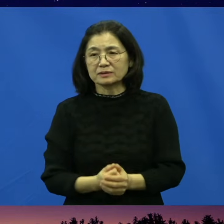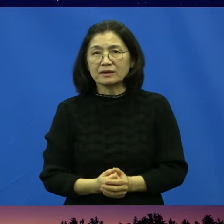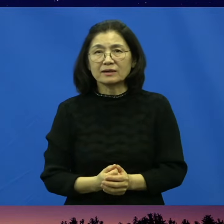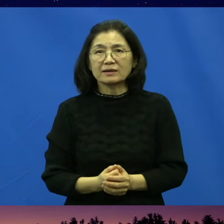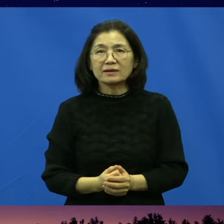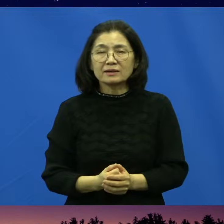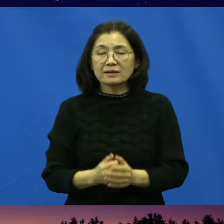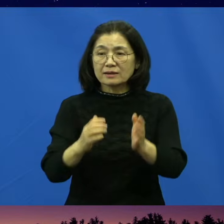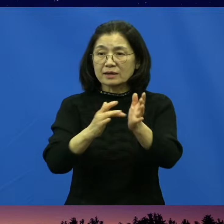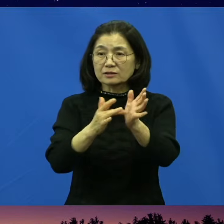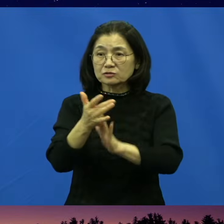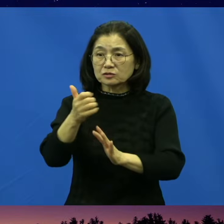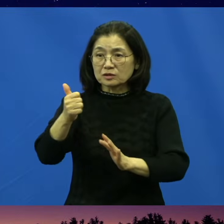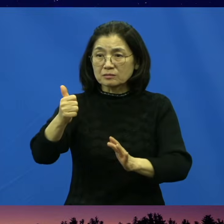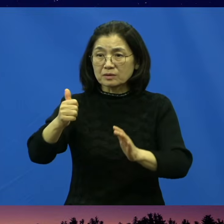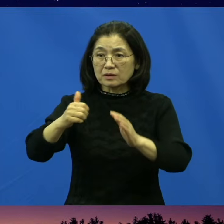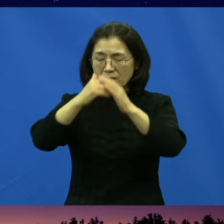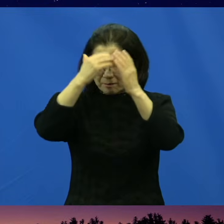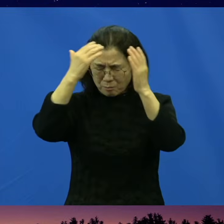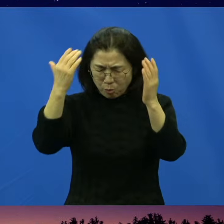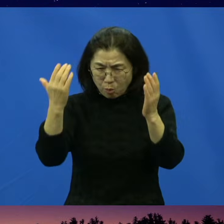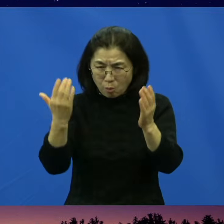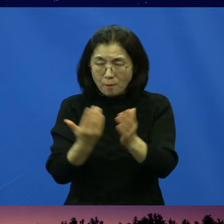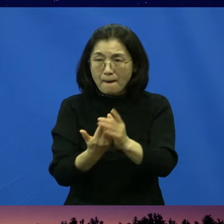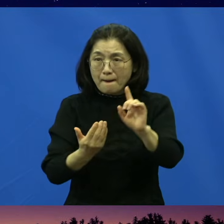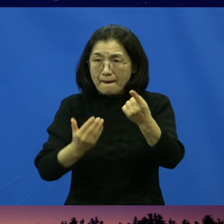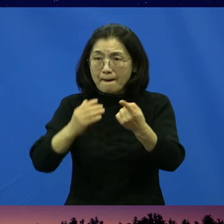전부입니까? 예수가 전부 맞습니까?